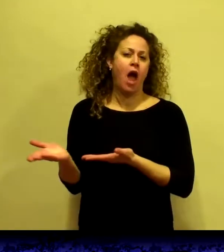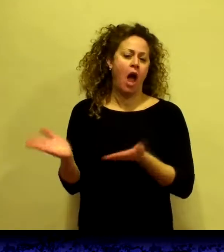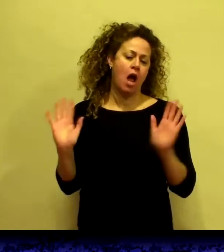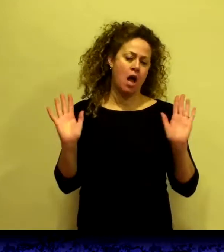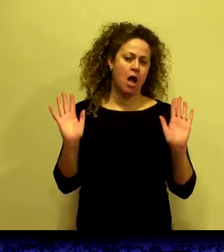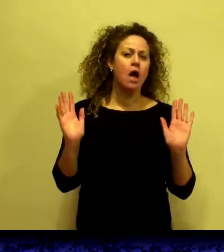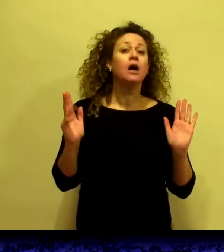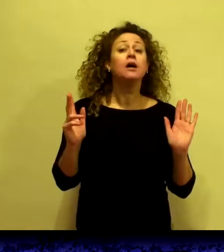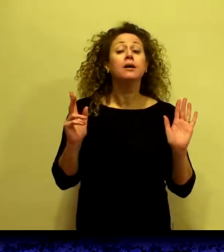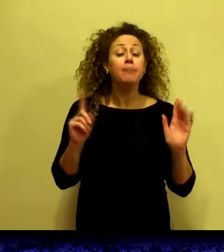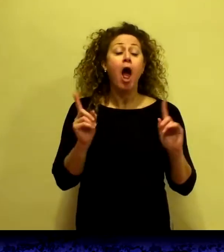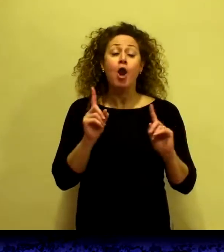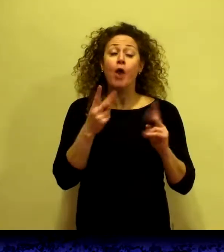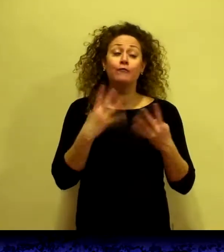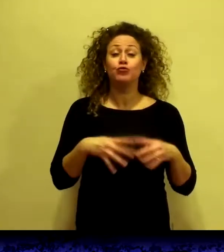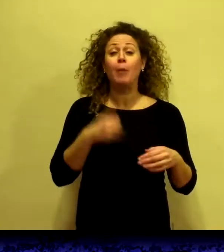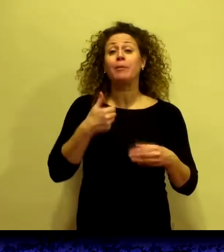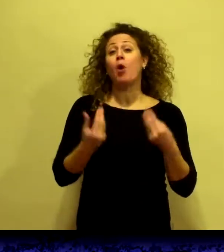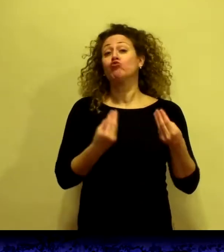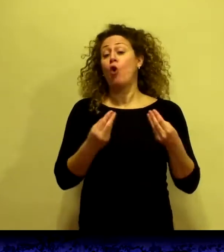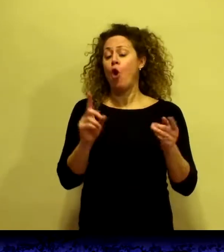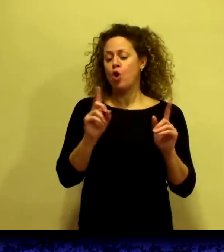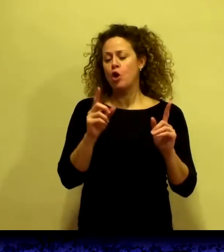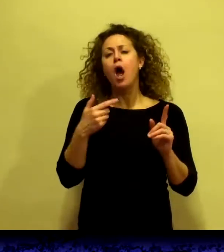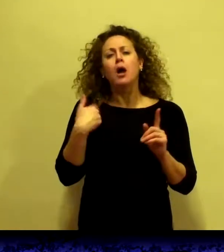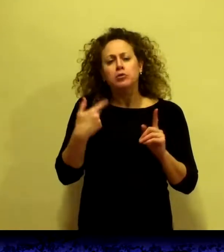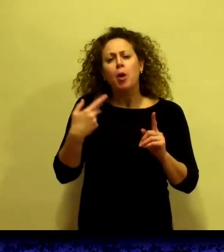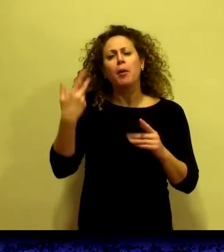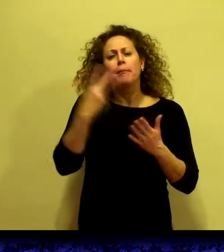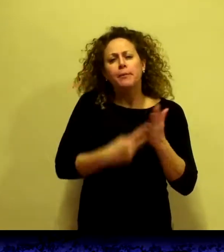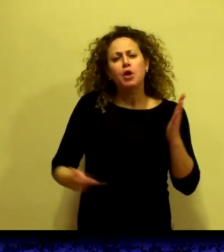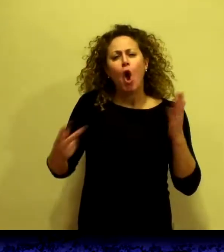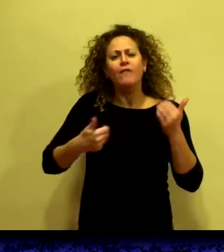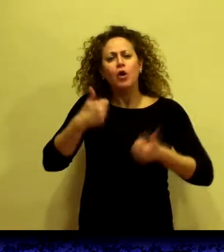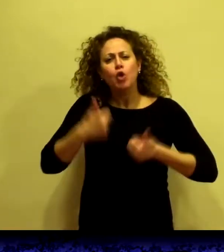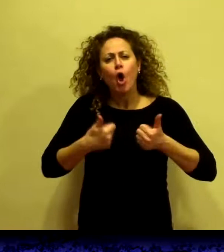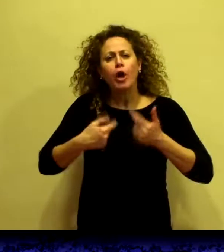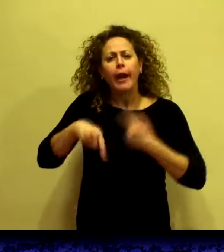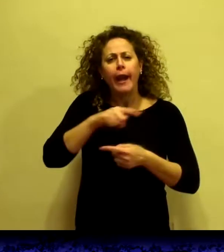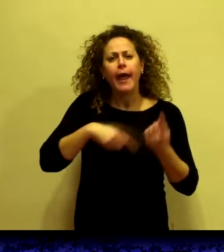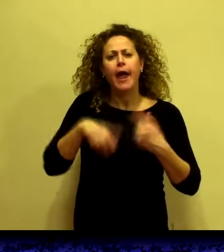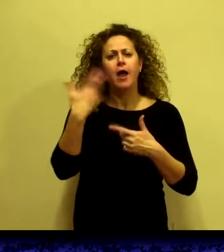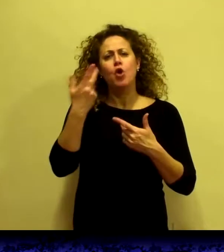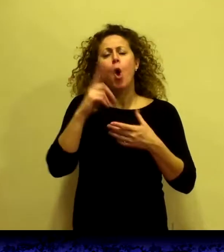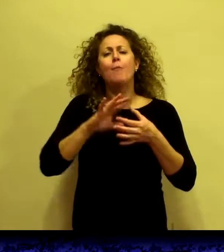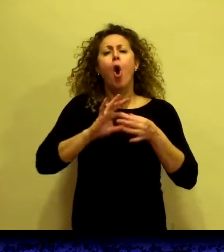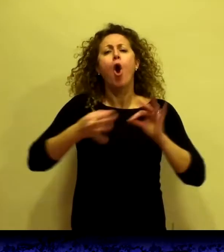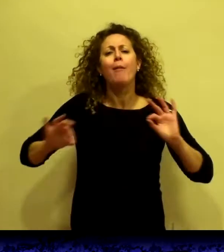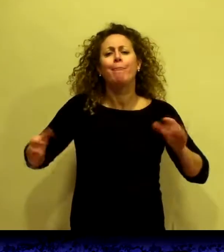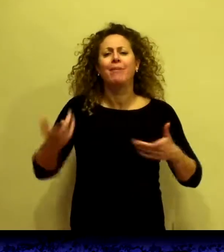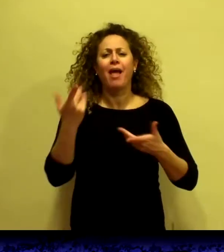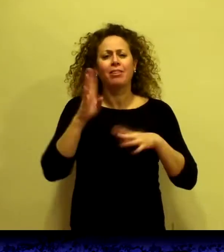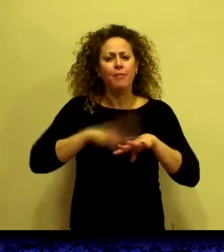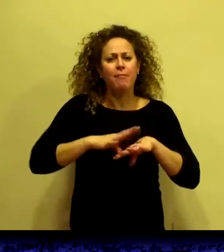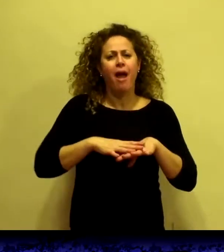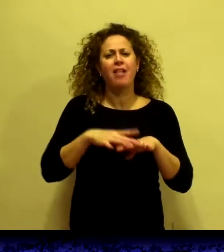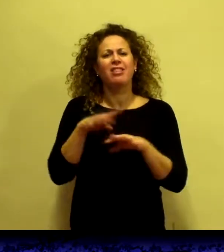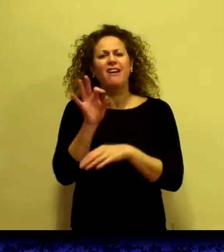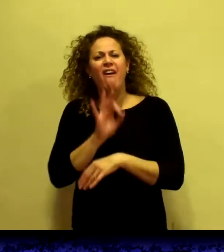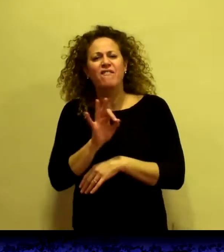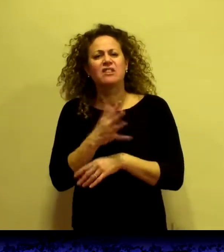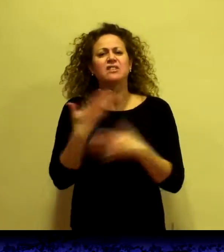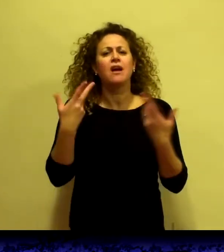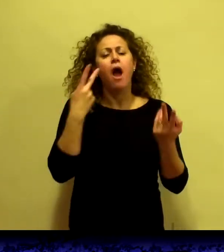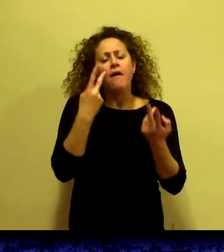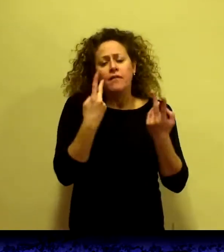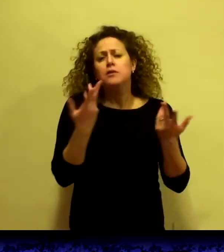ci si può provare, però magari organizzeremo qualche torneo, non so, tipo Olimpiadi della matematica, della fisica, queste cose c'è chi le